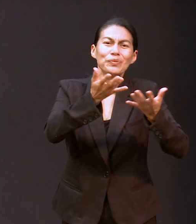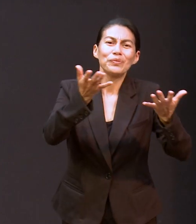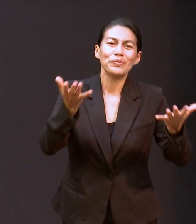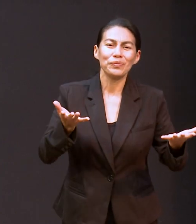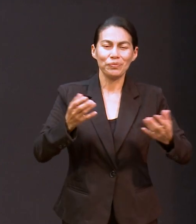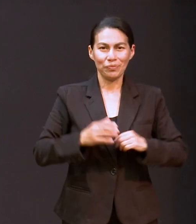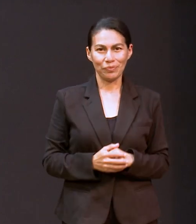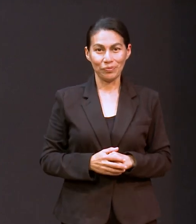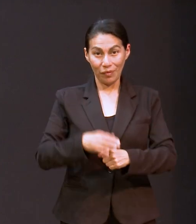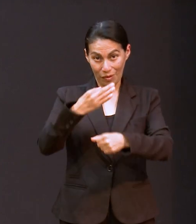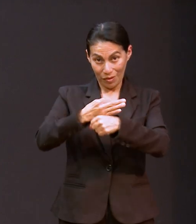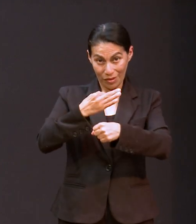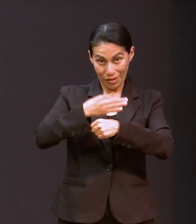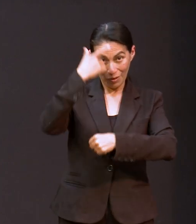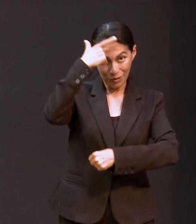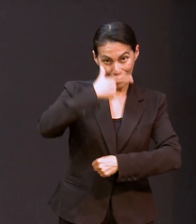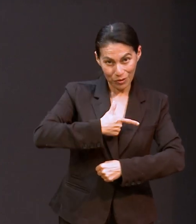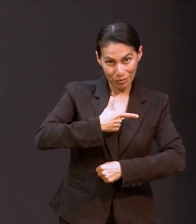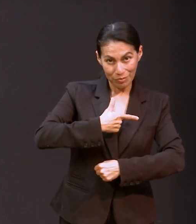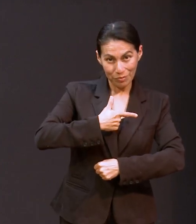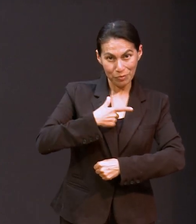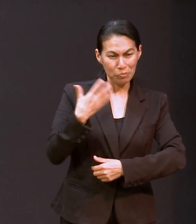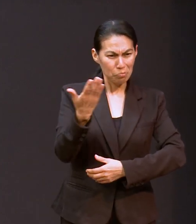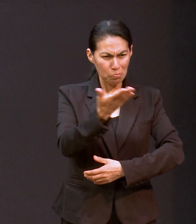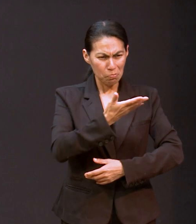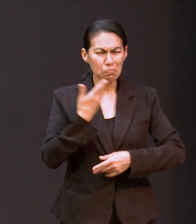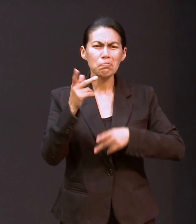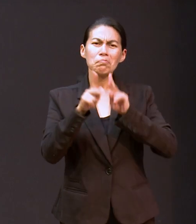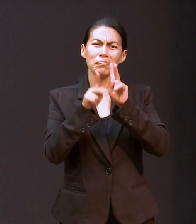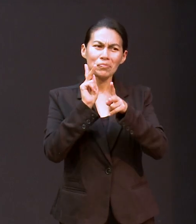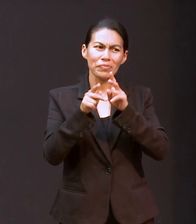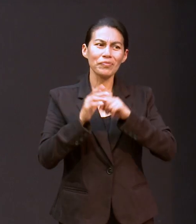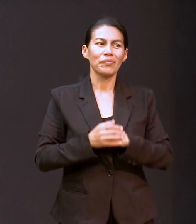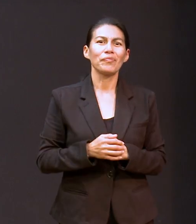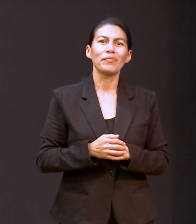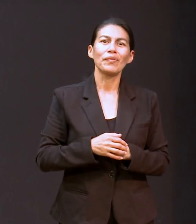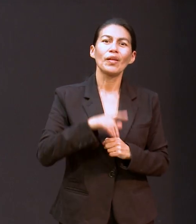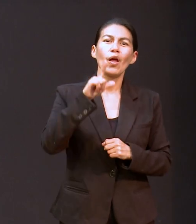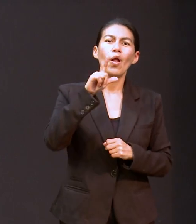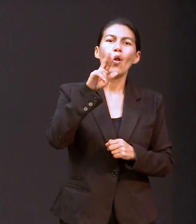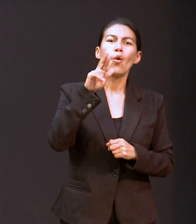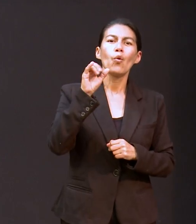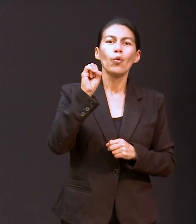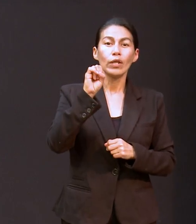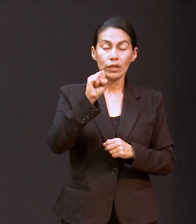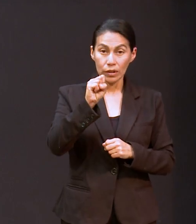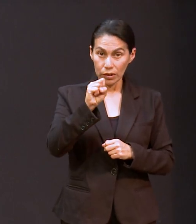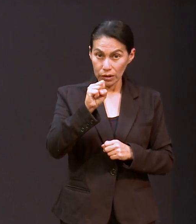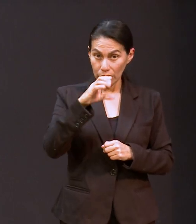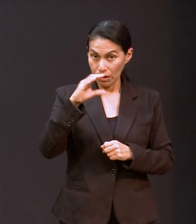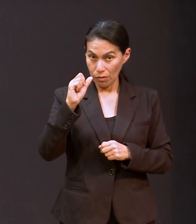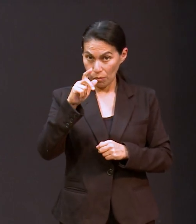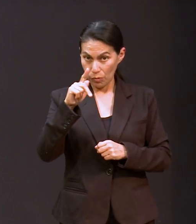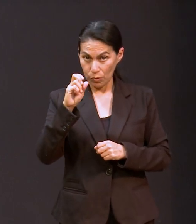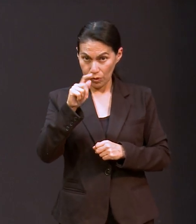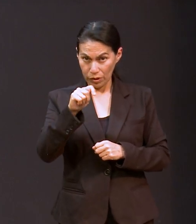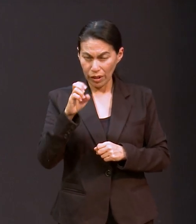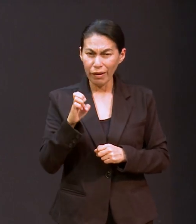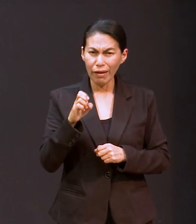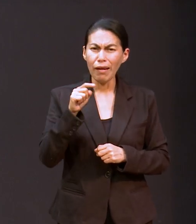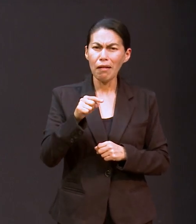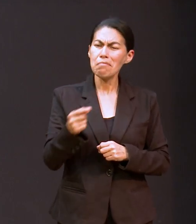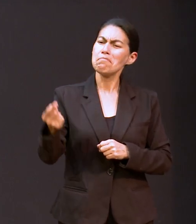y de fe esta noche vamos a platicar con Luis capote